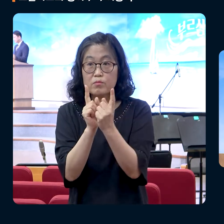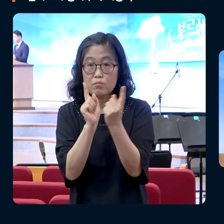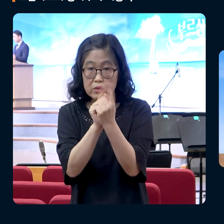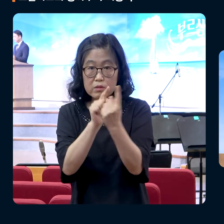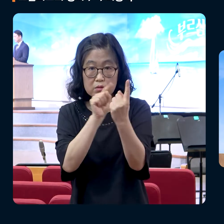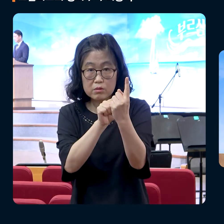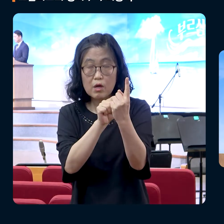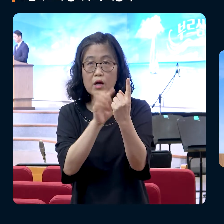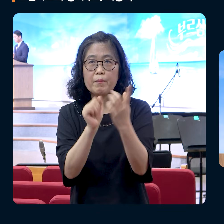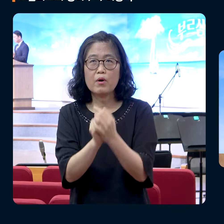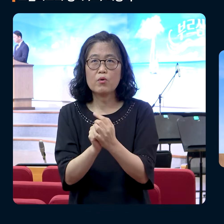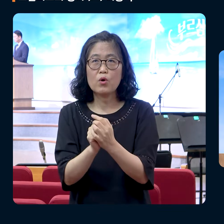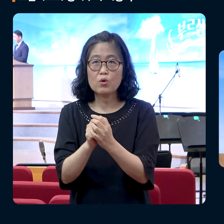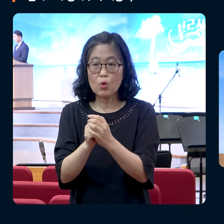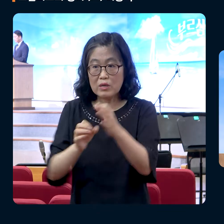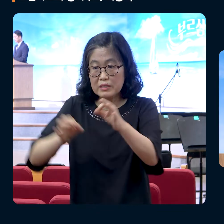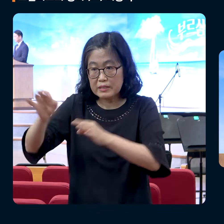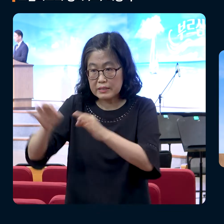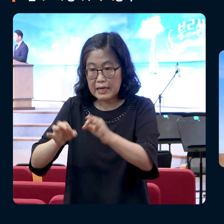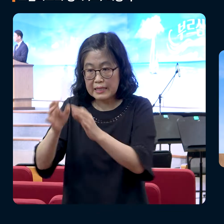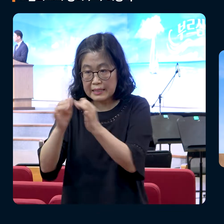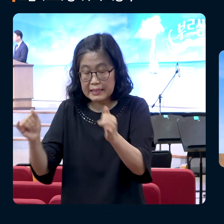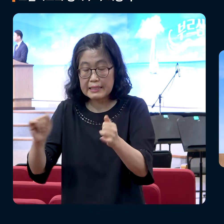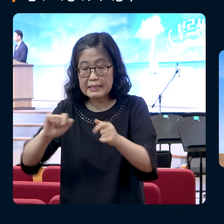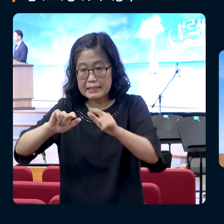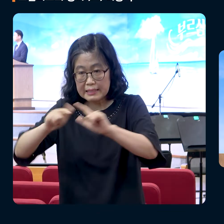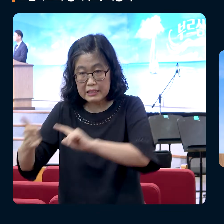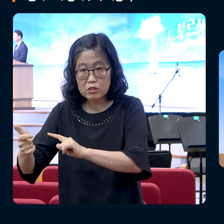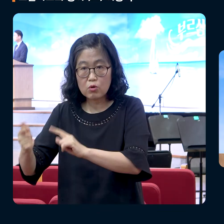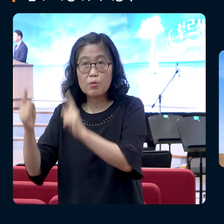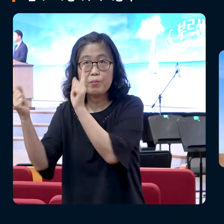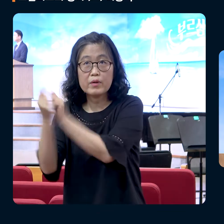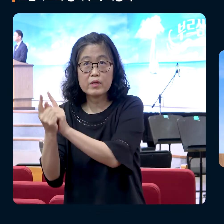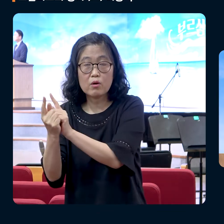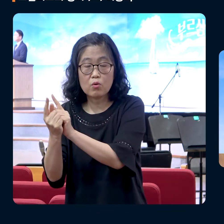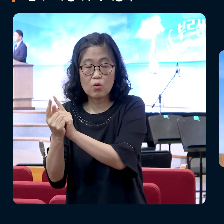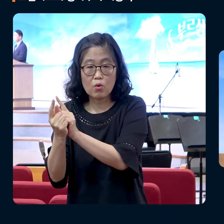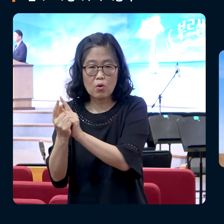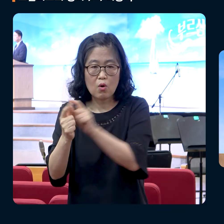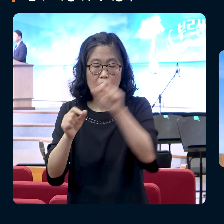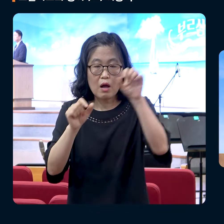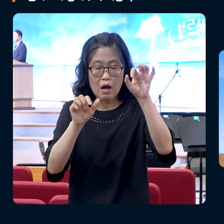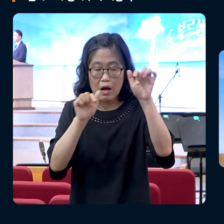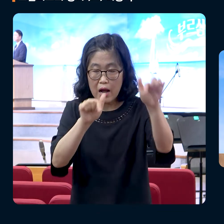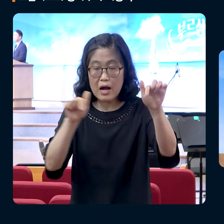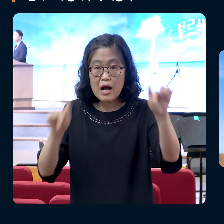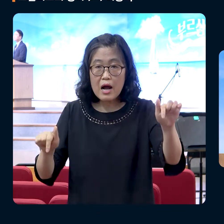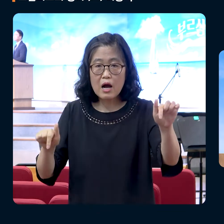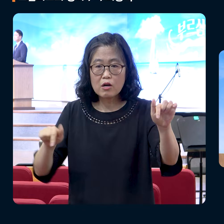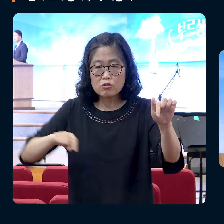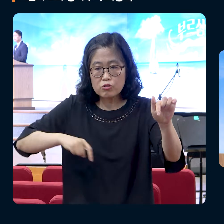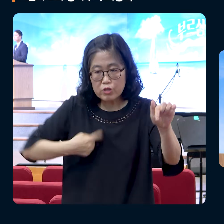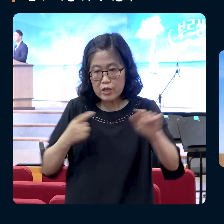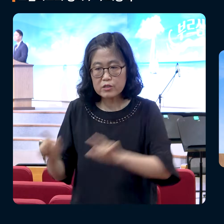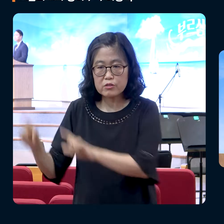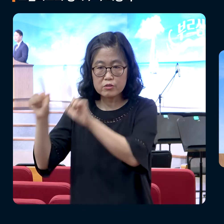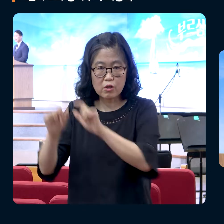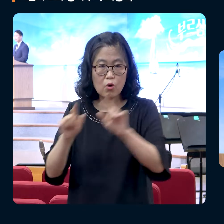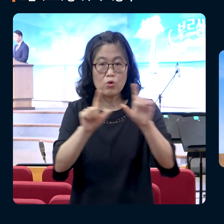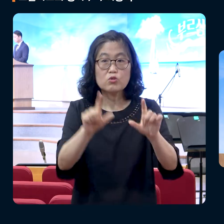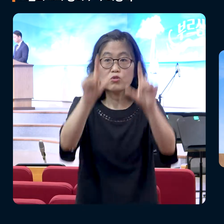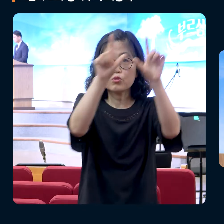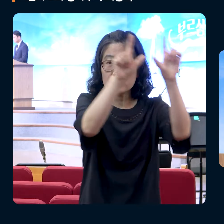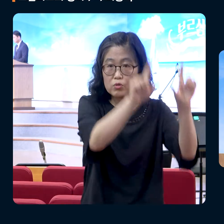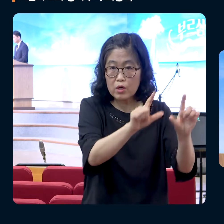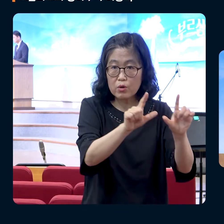이스마엘 상인들, 그들도 각각 자기의 시간과 자기의 삶을 자기의 뜻에 따라서 살았고 그렇게